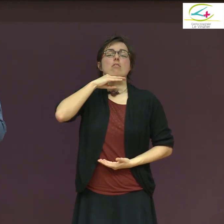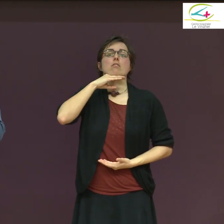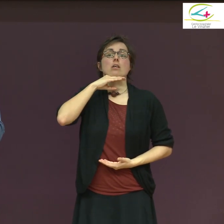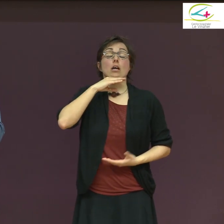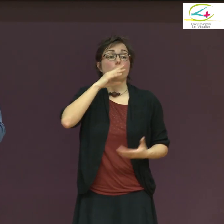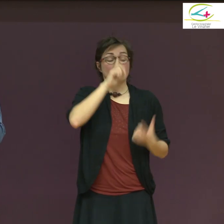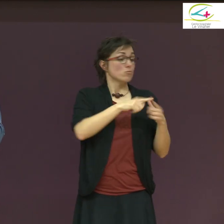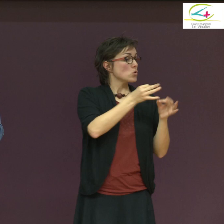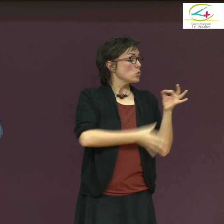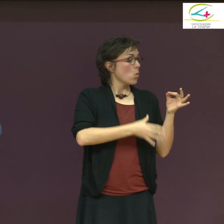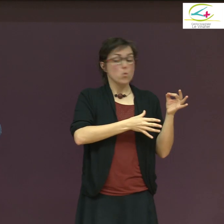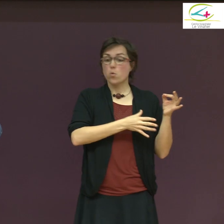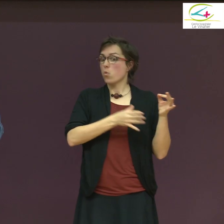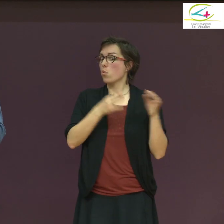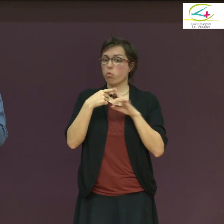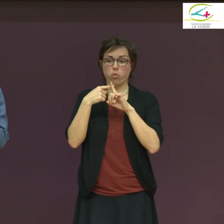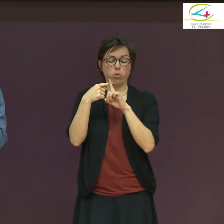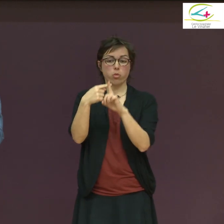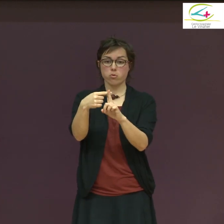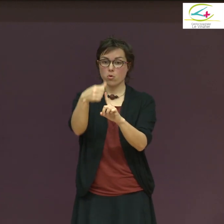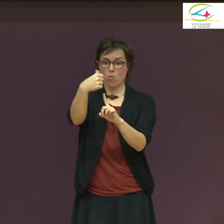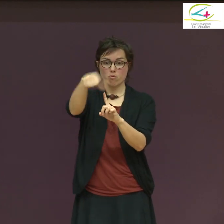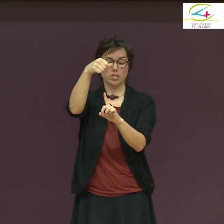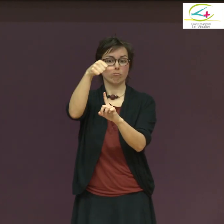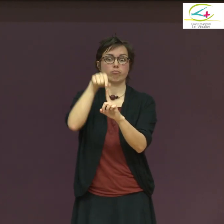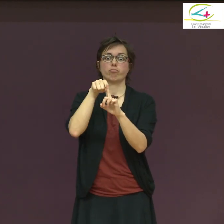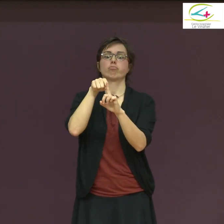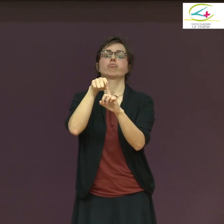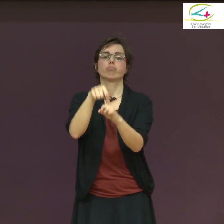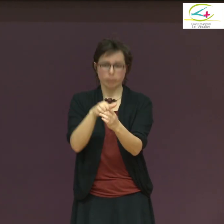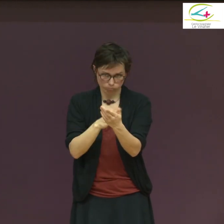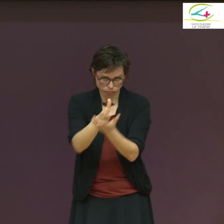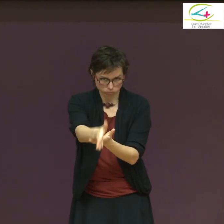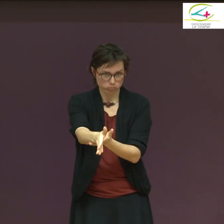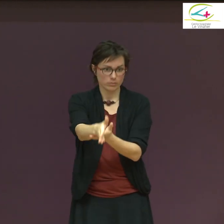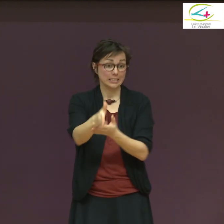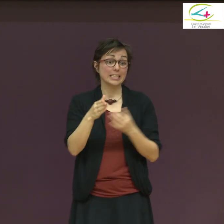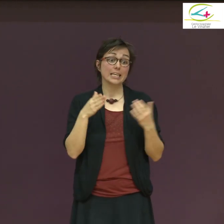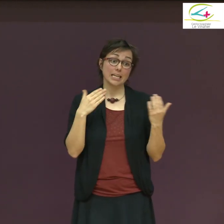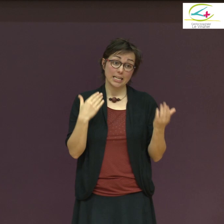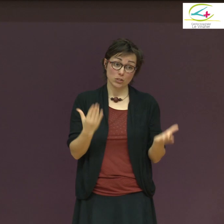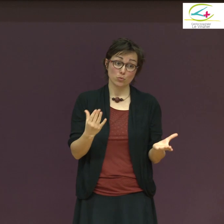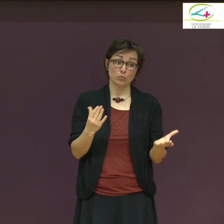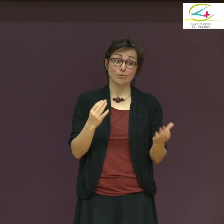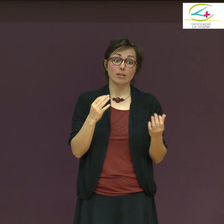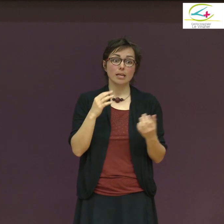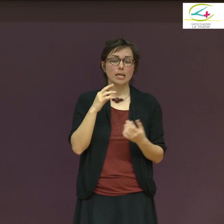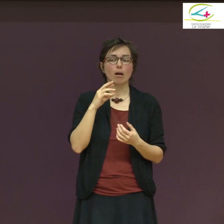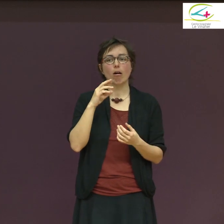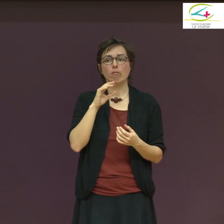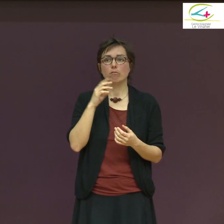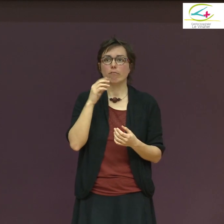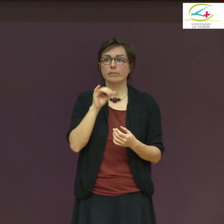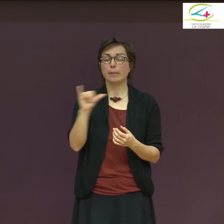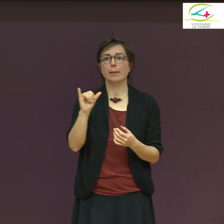qu'une seule solution, je ne vois plus qu'une seule solution, qui d'ailleurs est très rarement, je vais dire jamais,